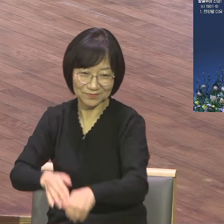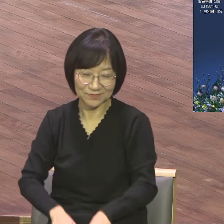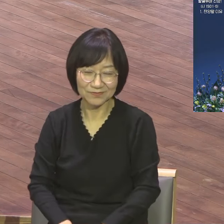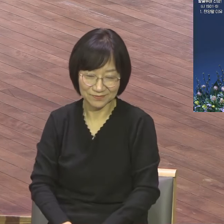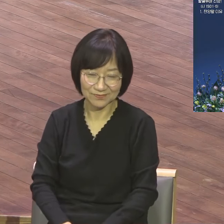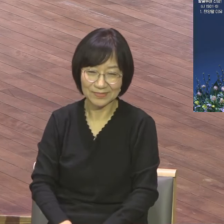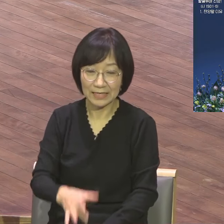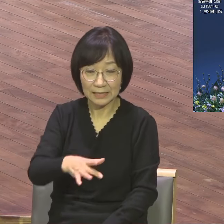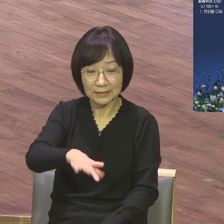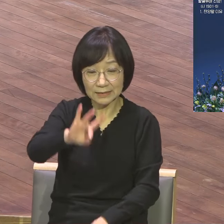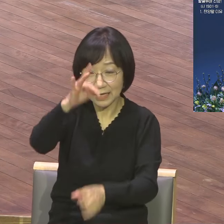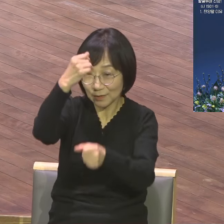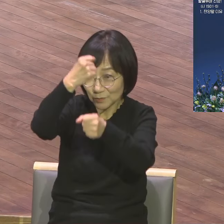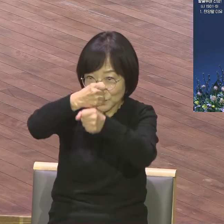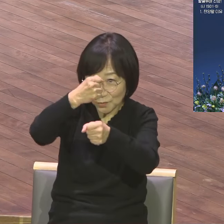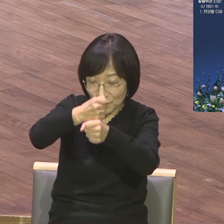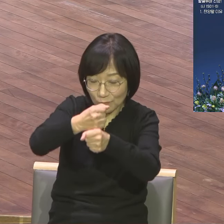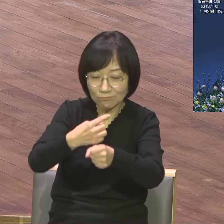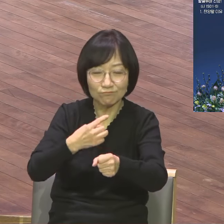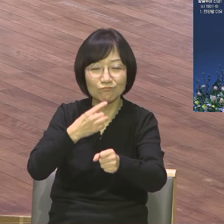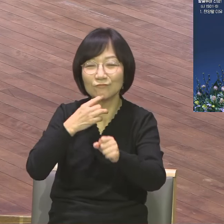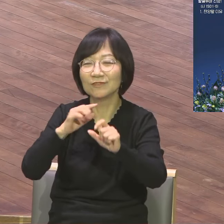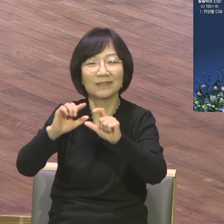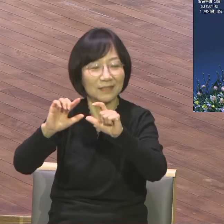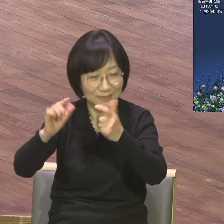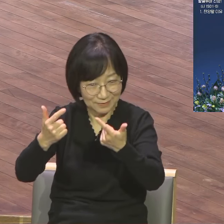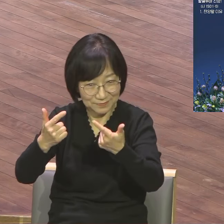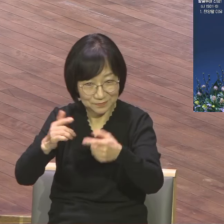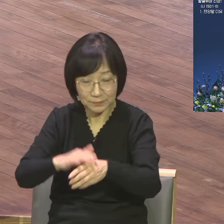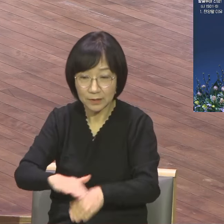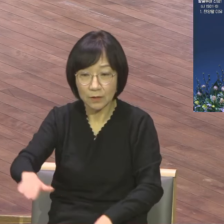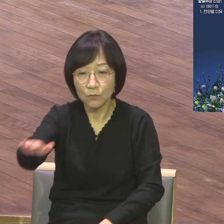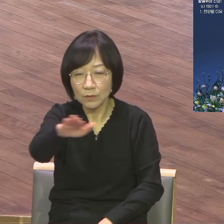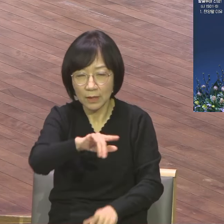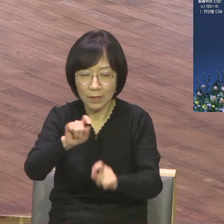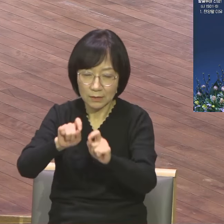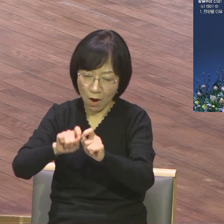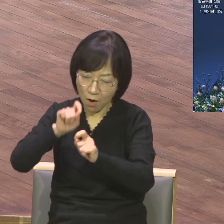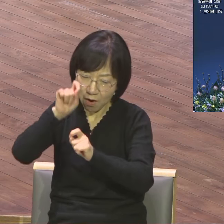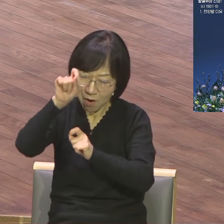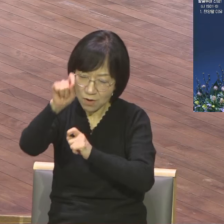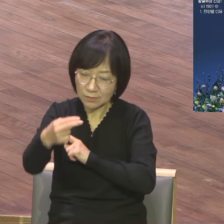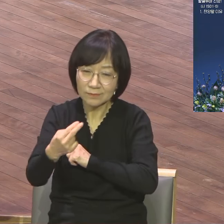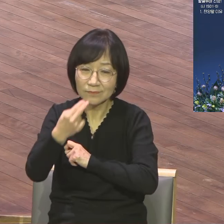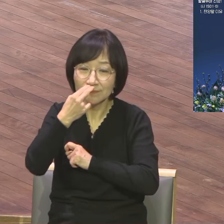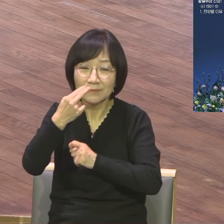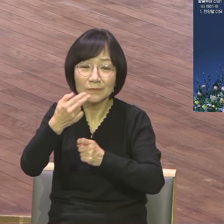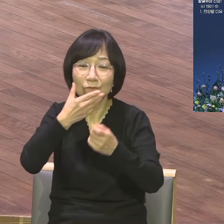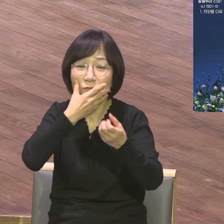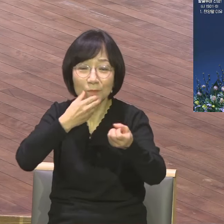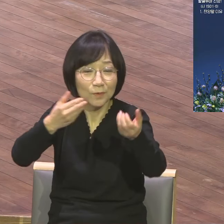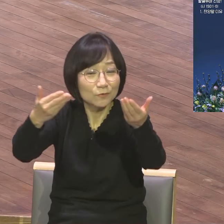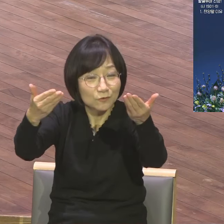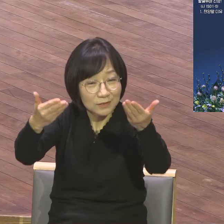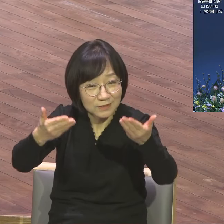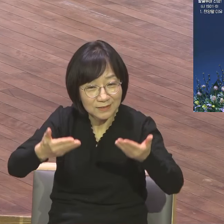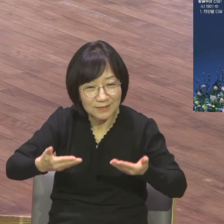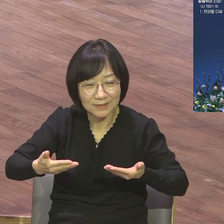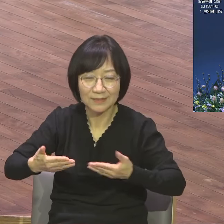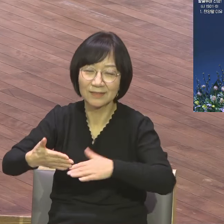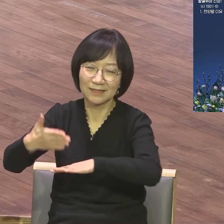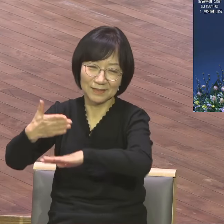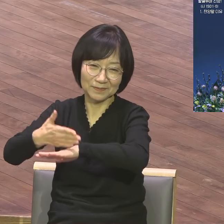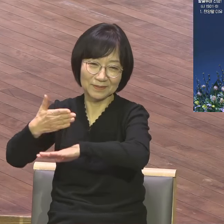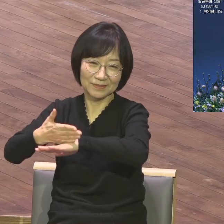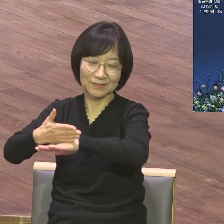창조사역뿐만 아니에요. 우리가 영벌의 길에서 영생의 축복으로 인도하신 그 구속사역에 대해서